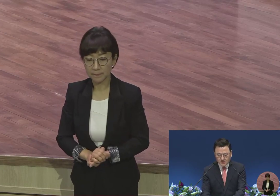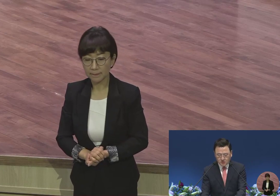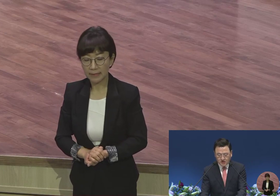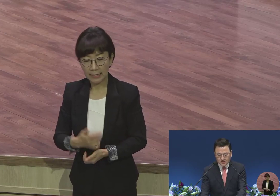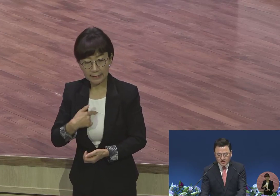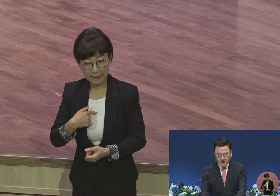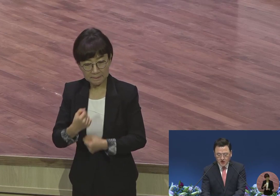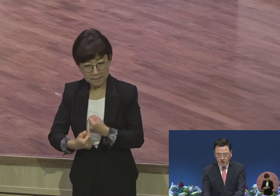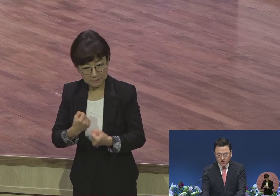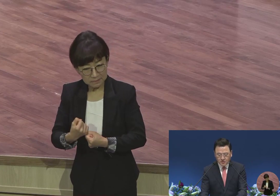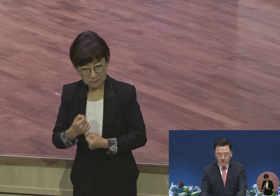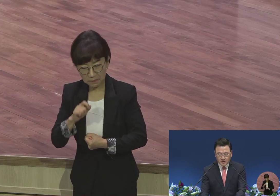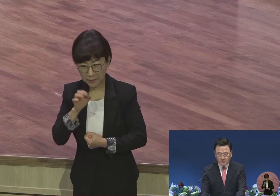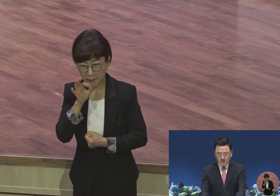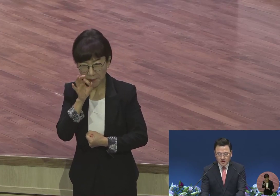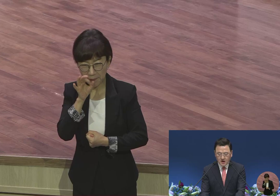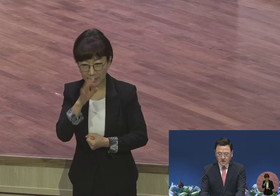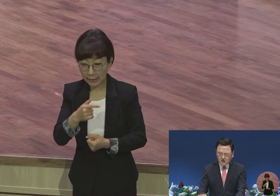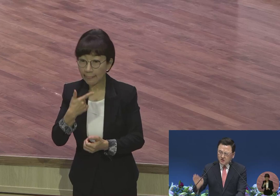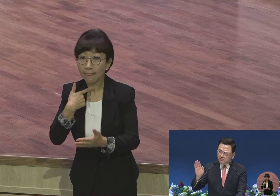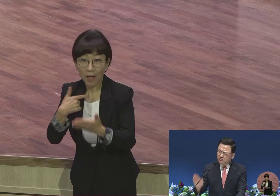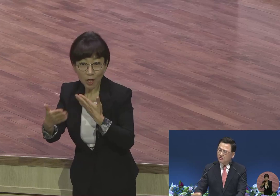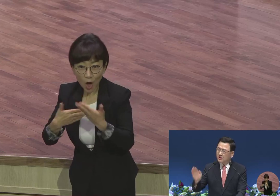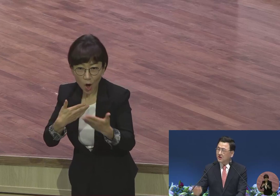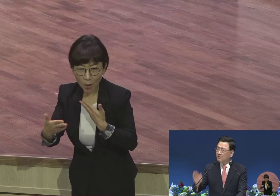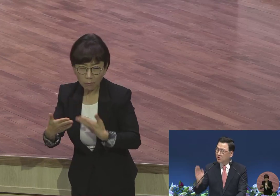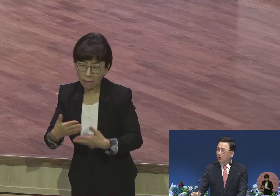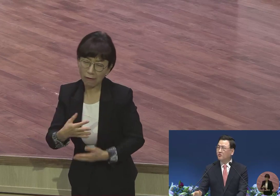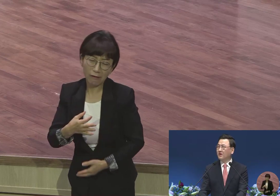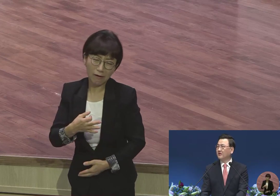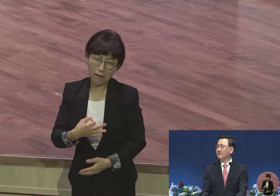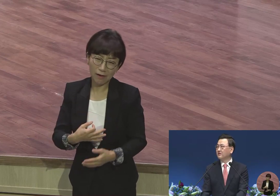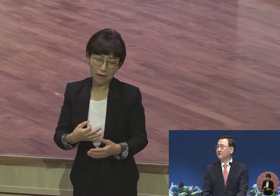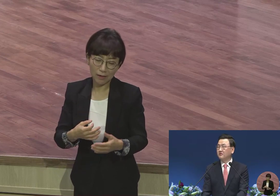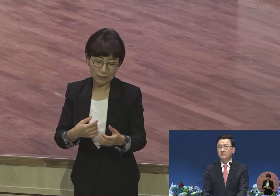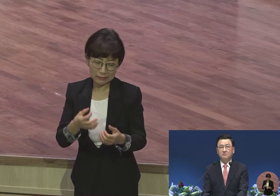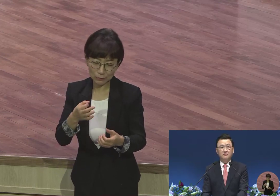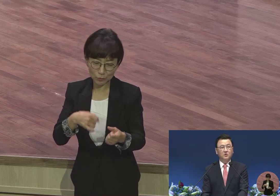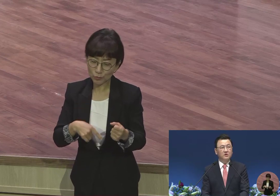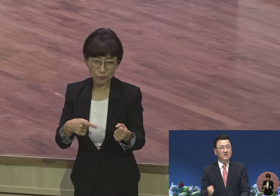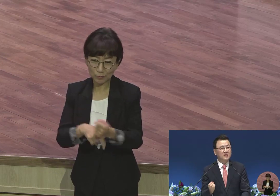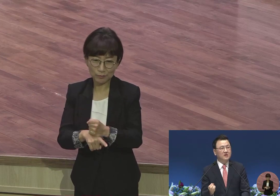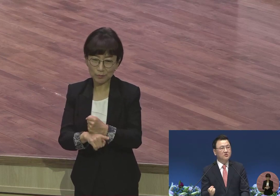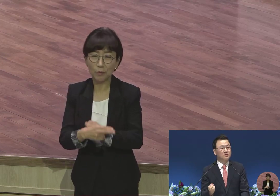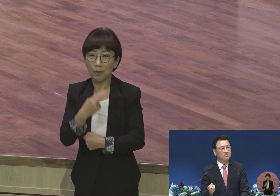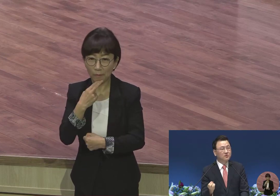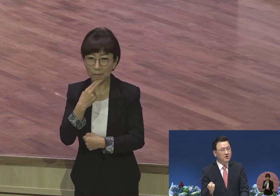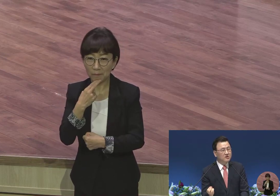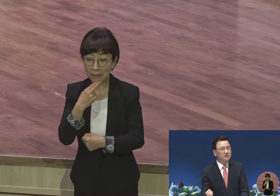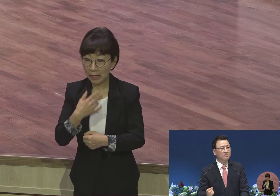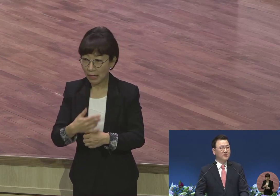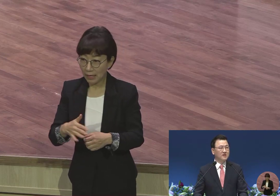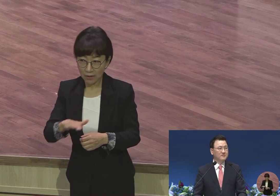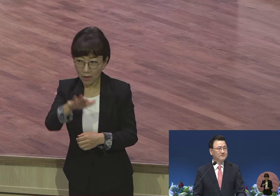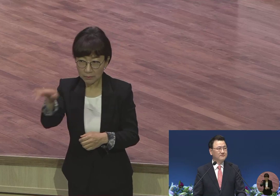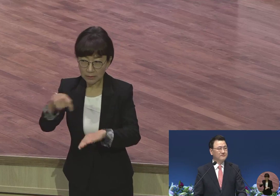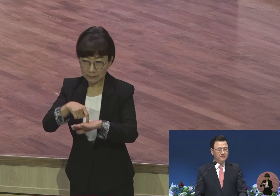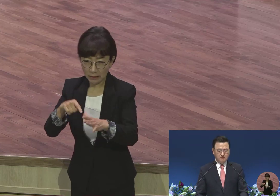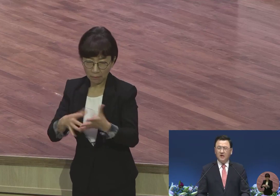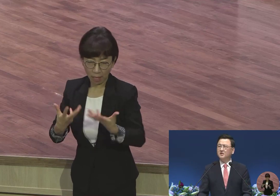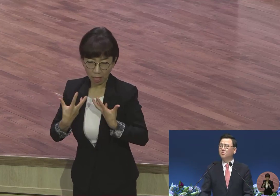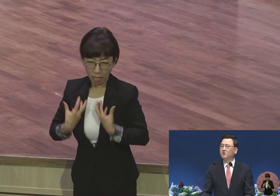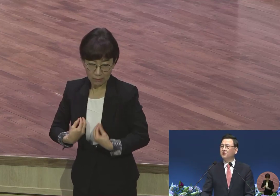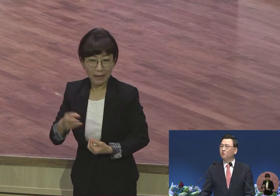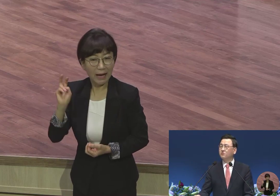됩니다. 생각대로 안 됩니다. 경험대로 안 됩니다. 그래서 무너진 사람이 너무 많아요. 오늘 이 시간에도 그런 분들이 있을 겁니다.